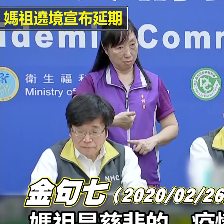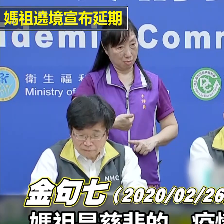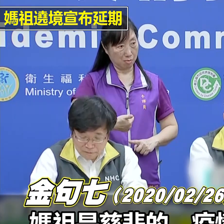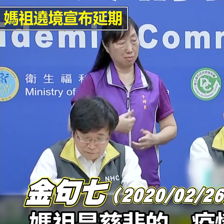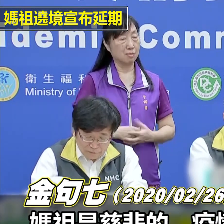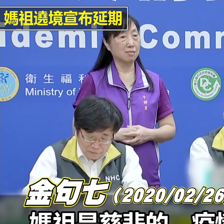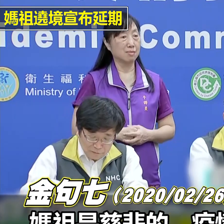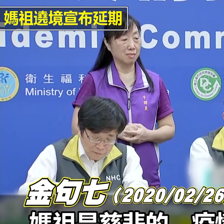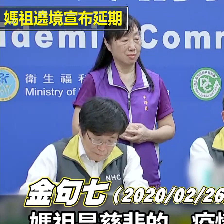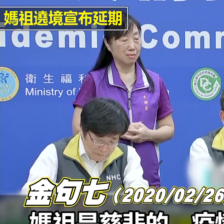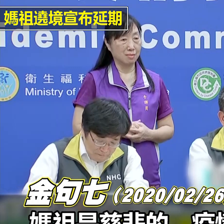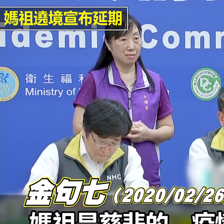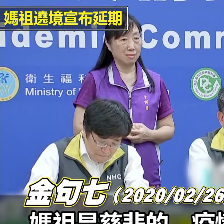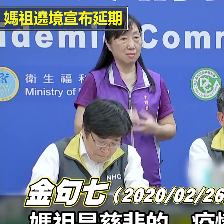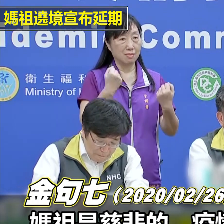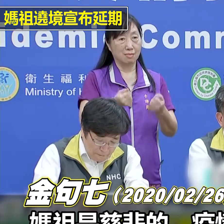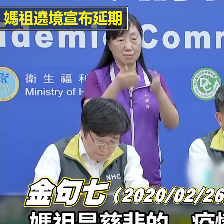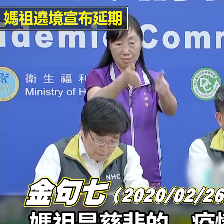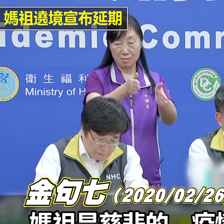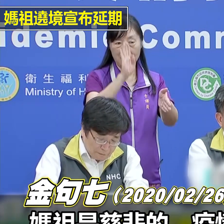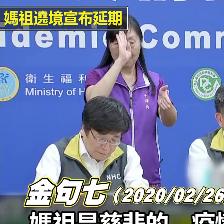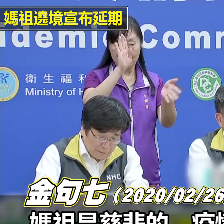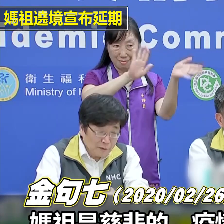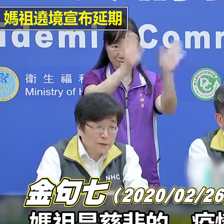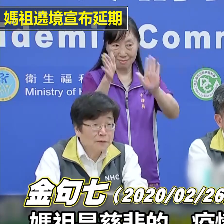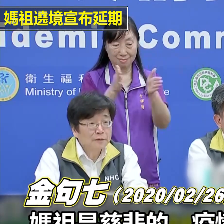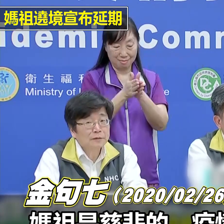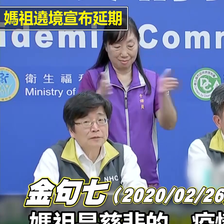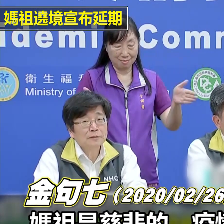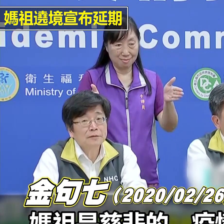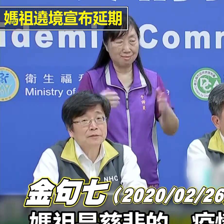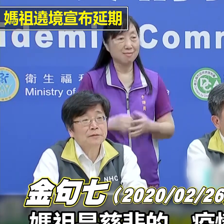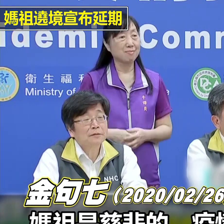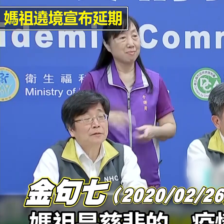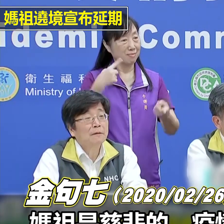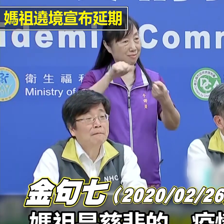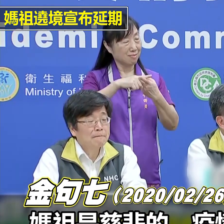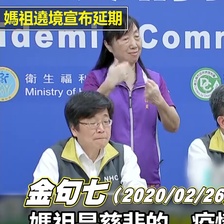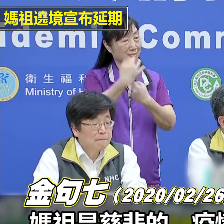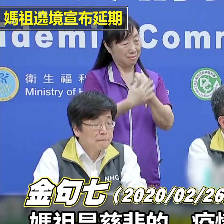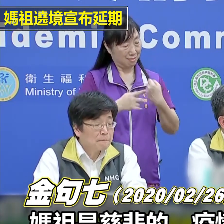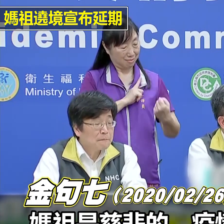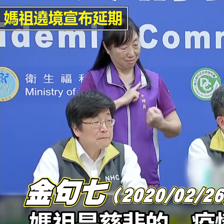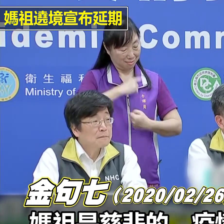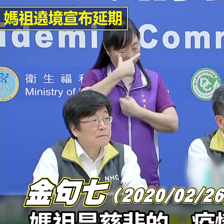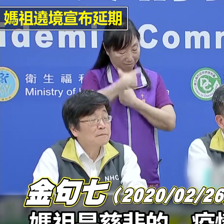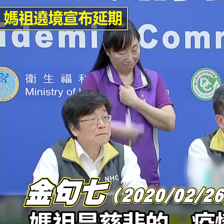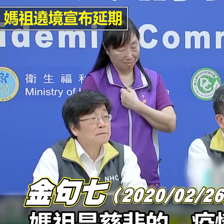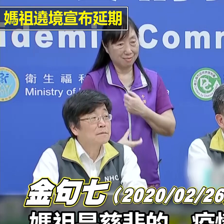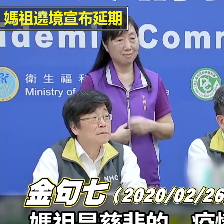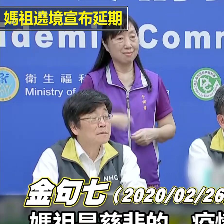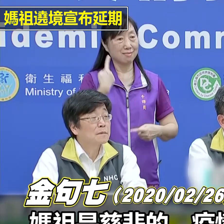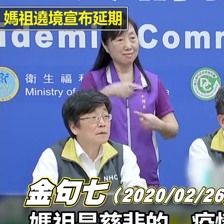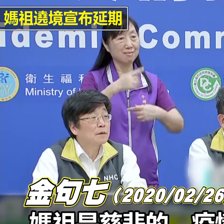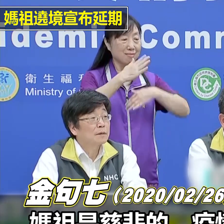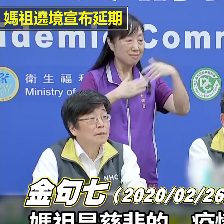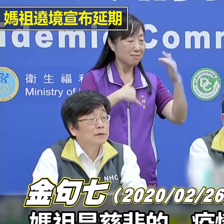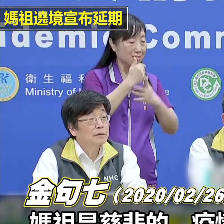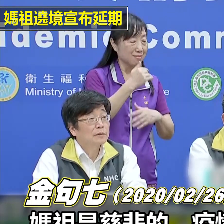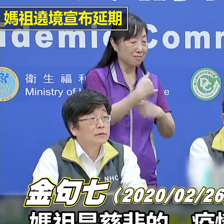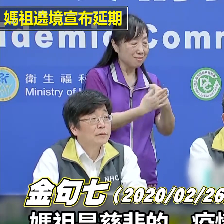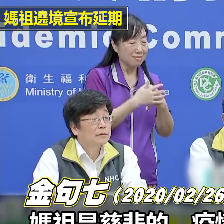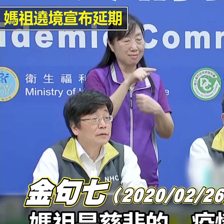在这个疫情的期间我们应该要保护好自己，也要互相来照顾